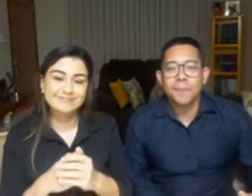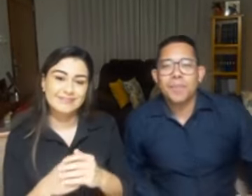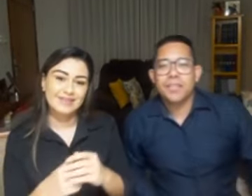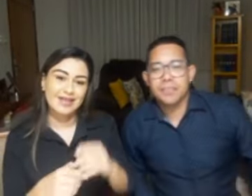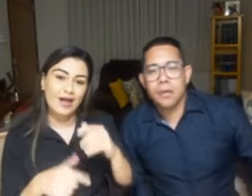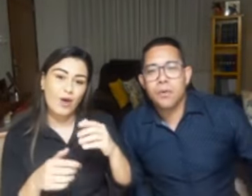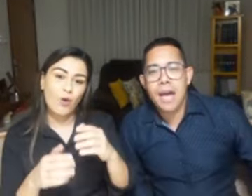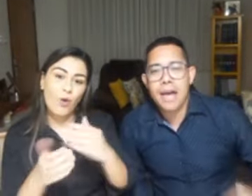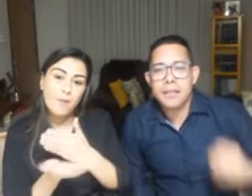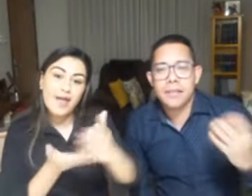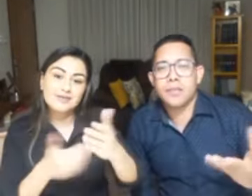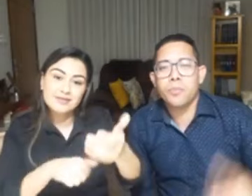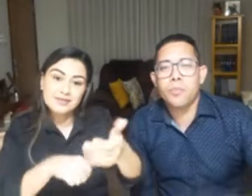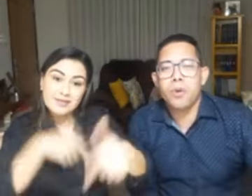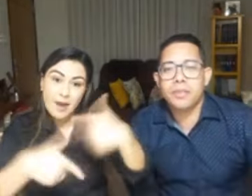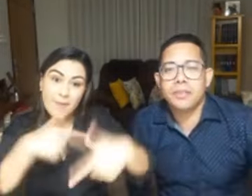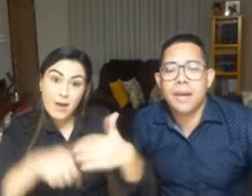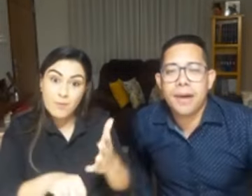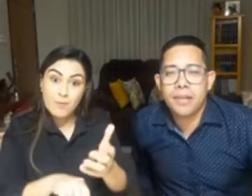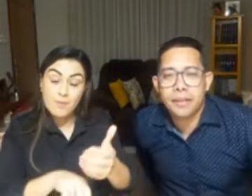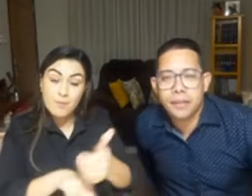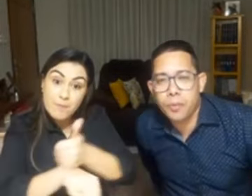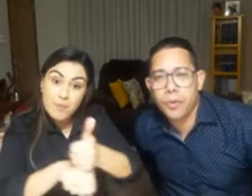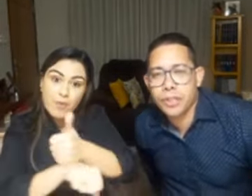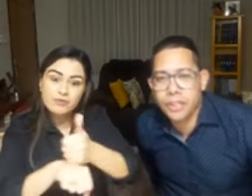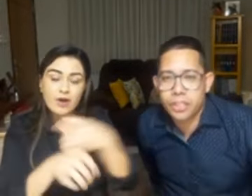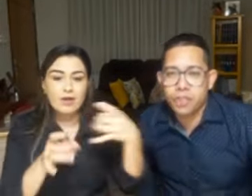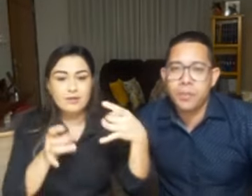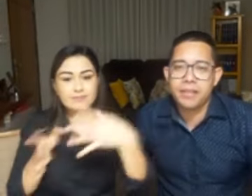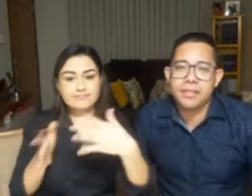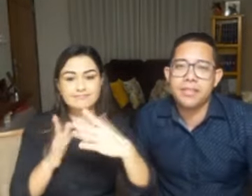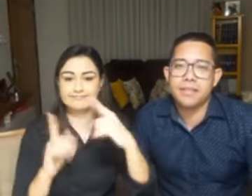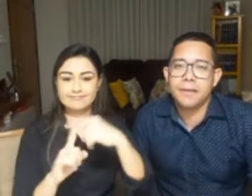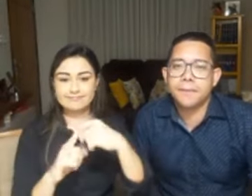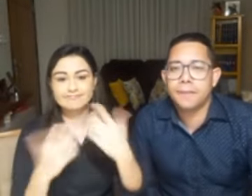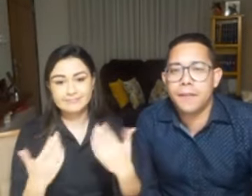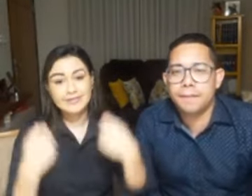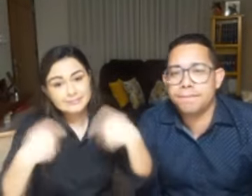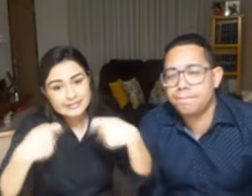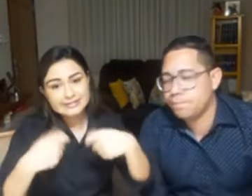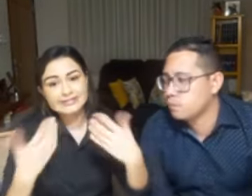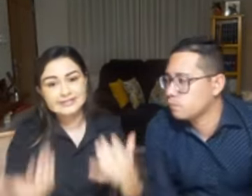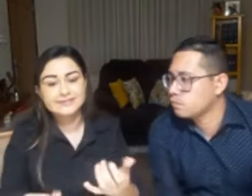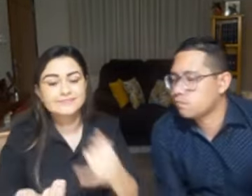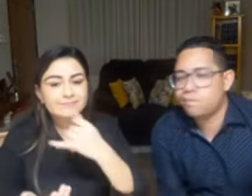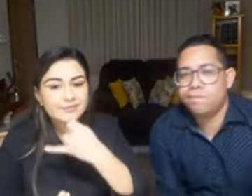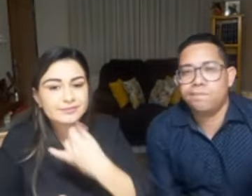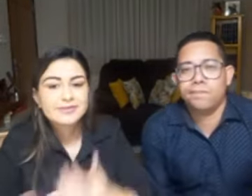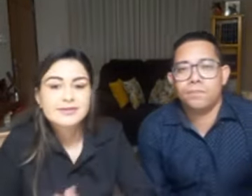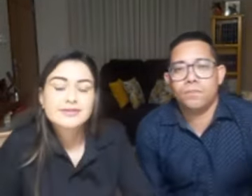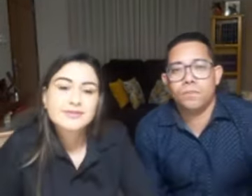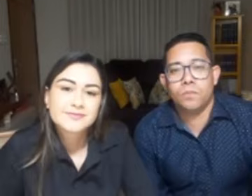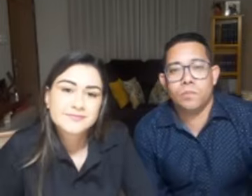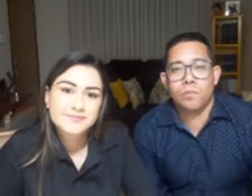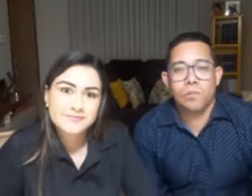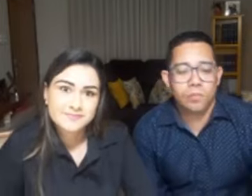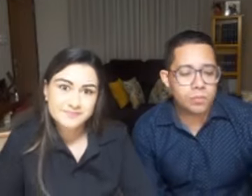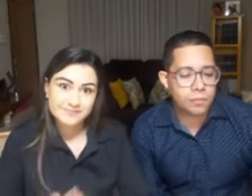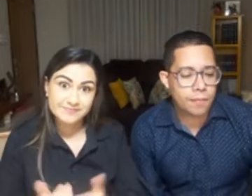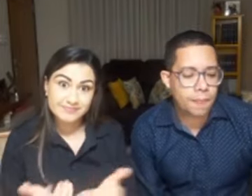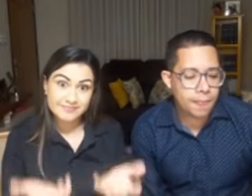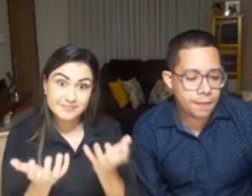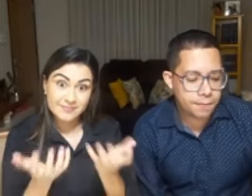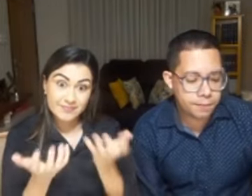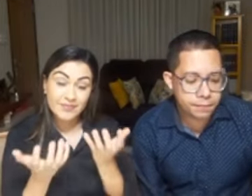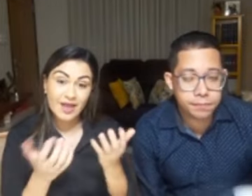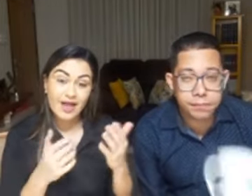área secular e esquecendo um pouco desse trabalho que é tão importante e precisa, né? Então, eu gostaria que vocês, então,